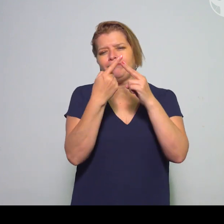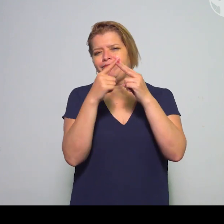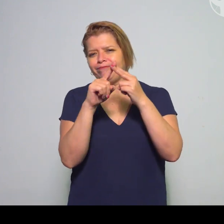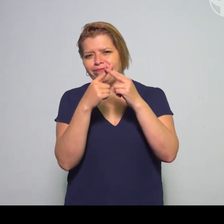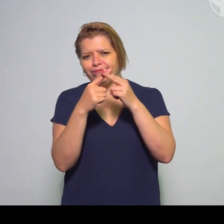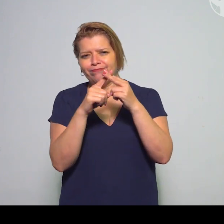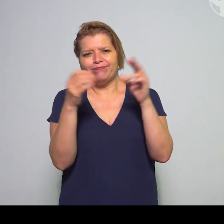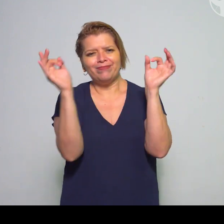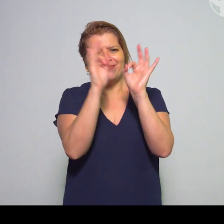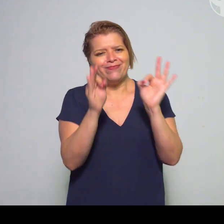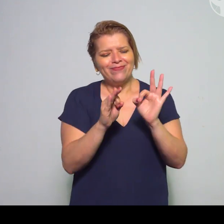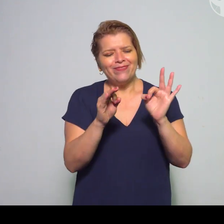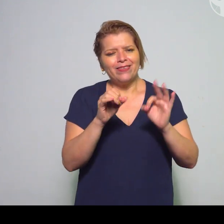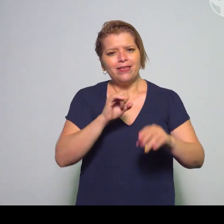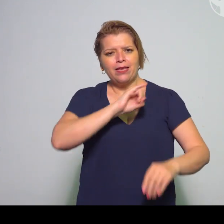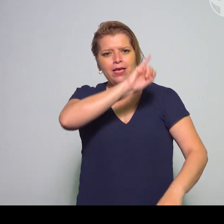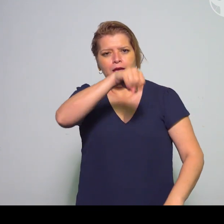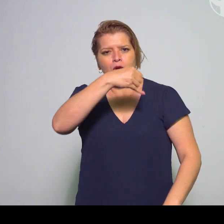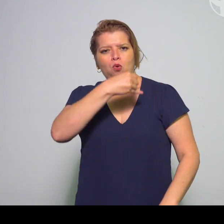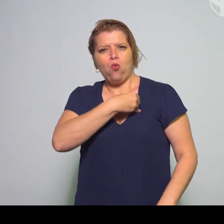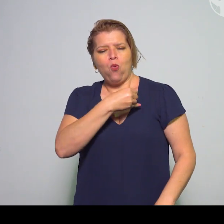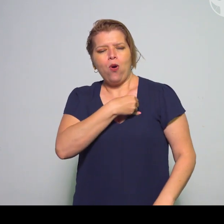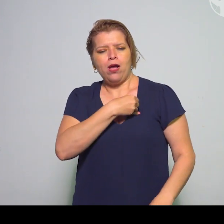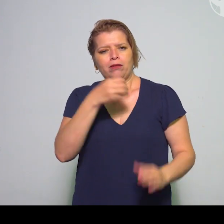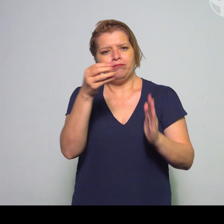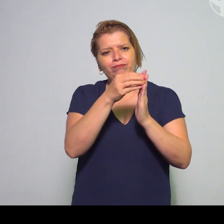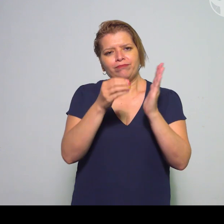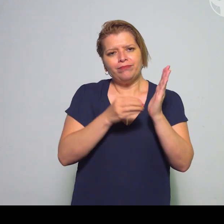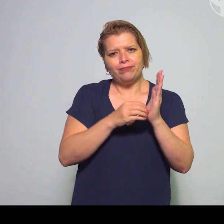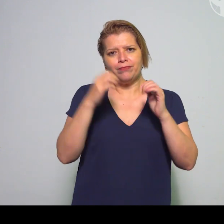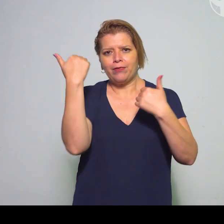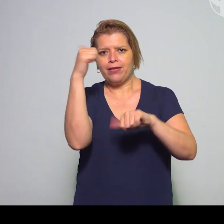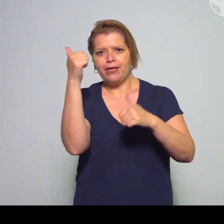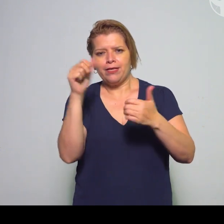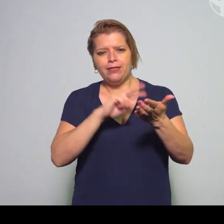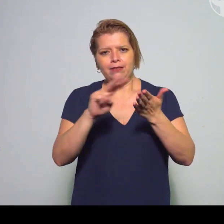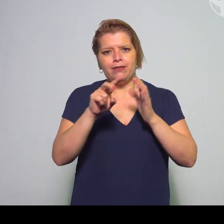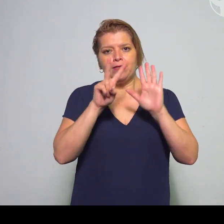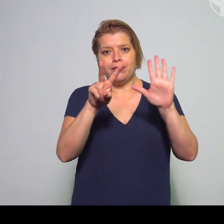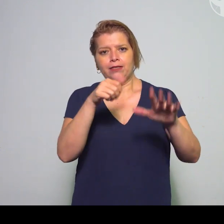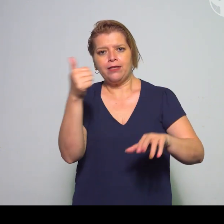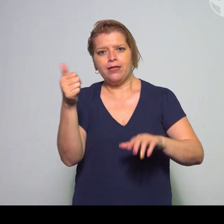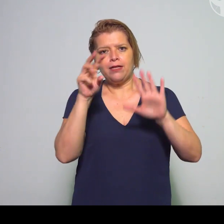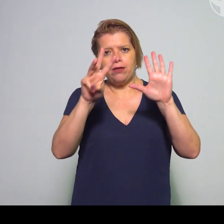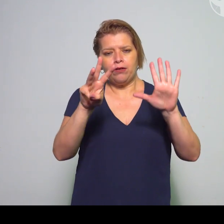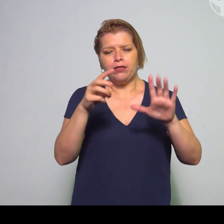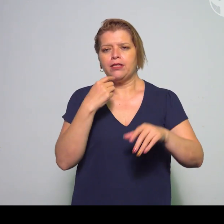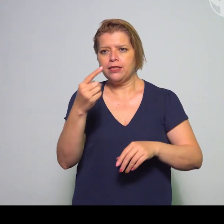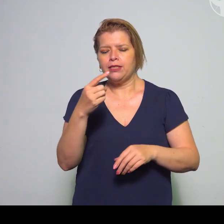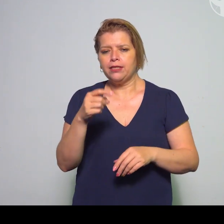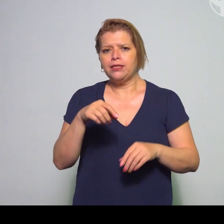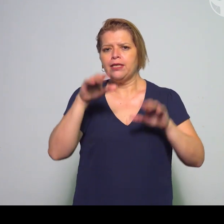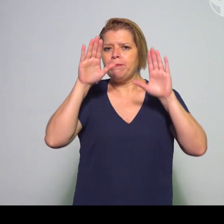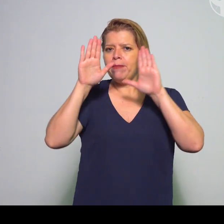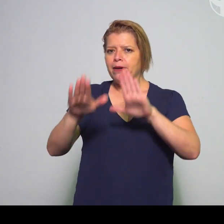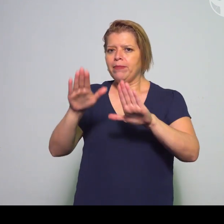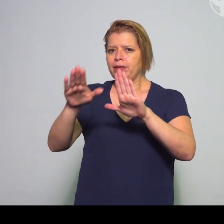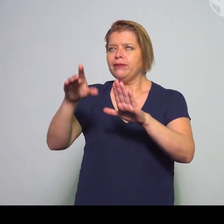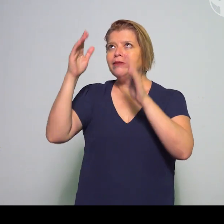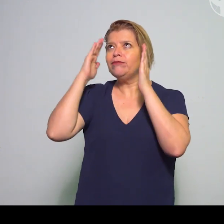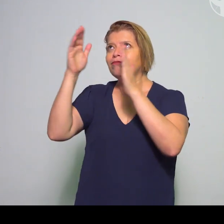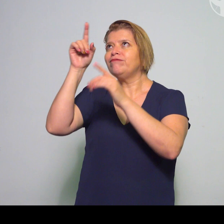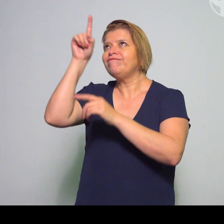empezar a funcionar. Juan 15, 7 y 8 dice: si permanecen en